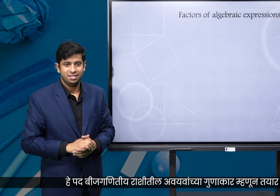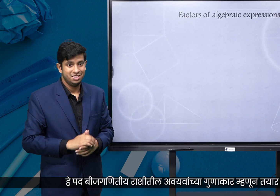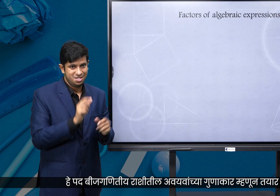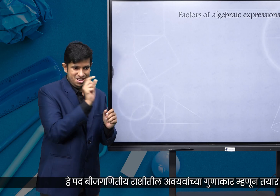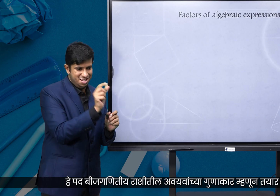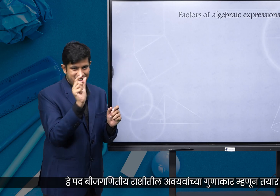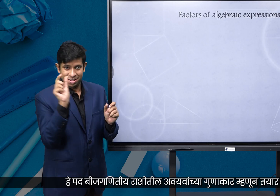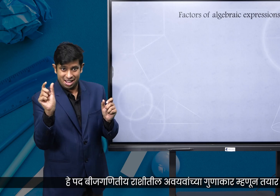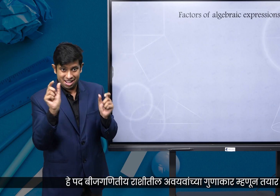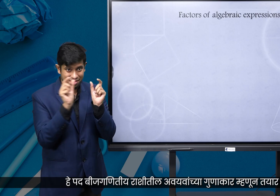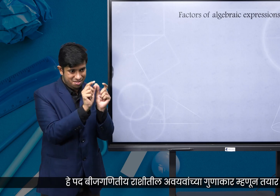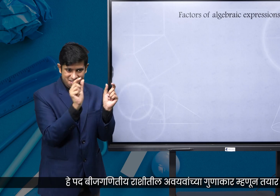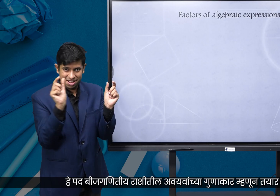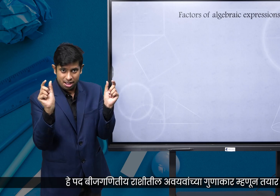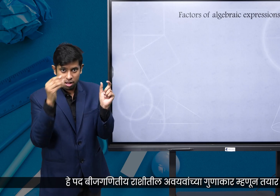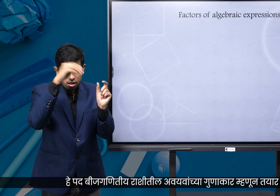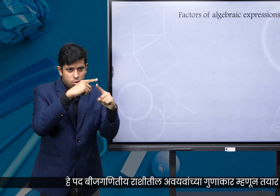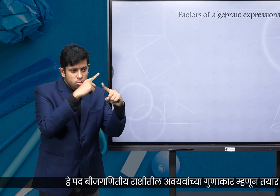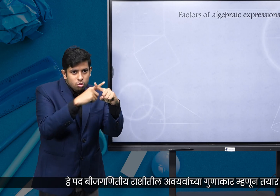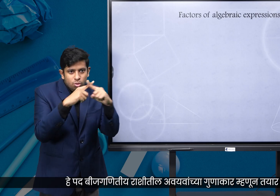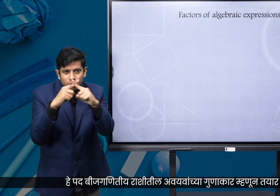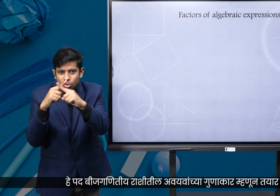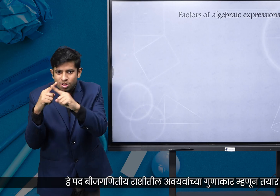हे पद बीजगणितीय राशीतील अवयवांच्या